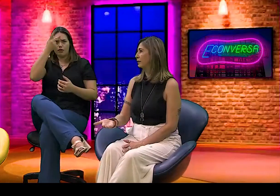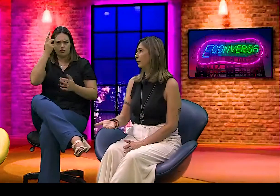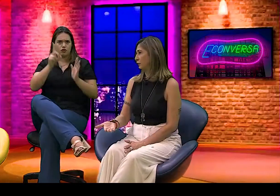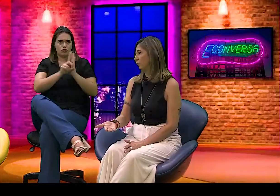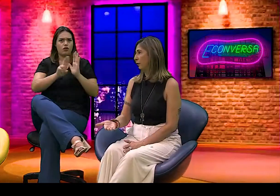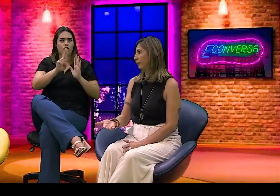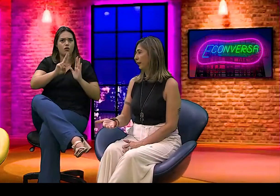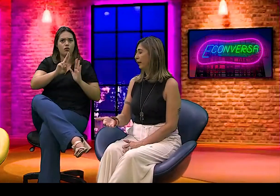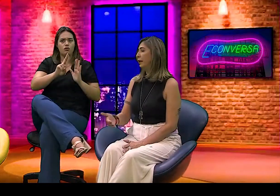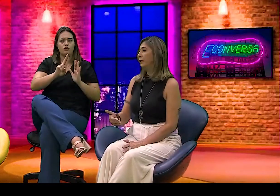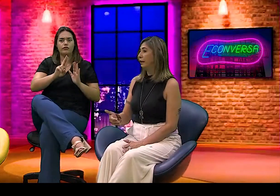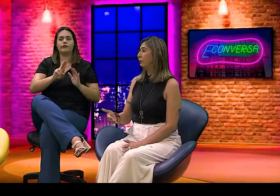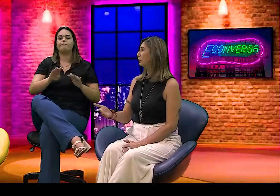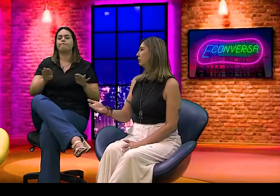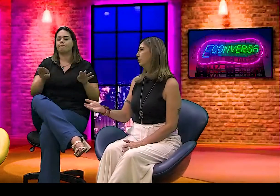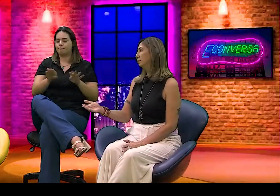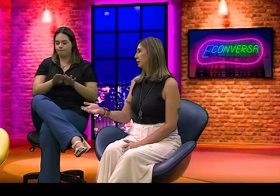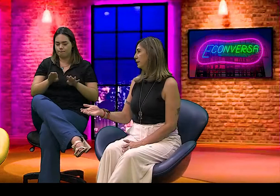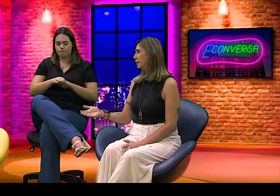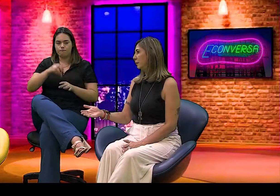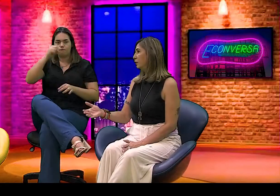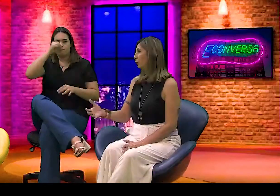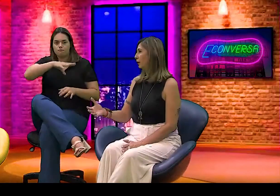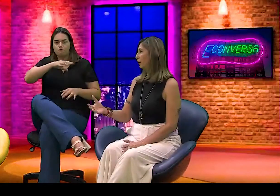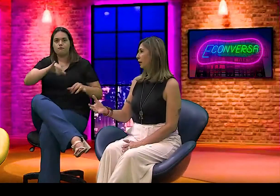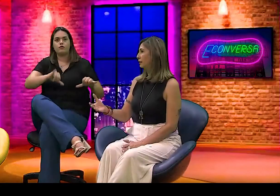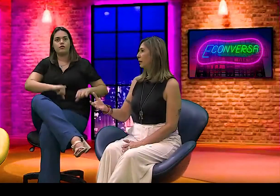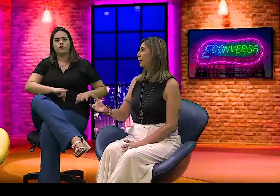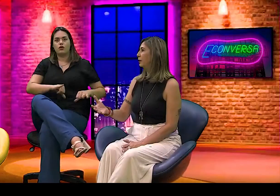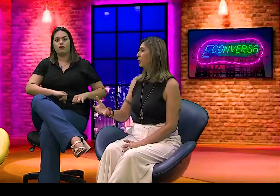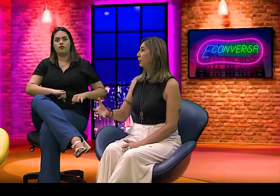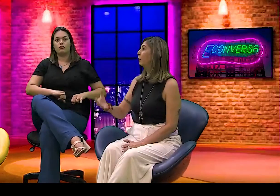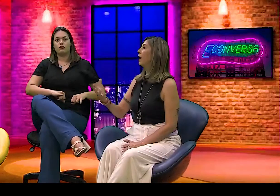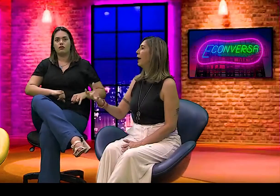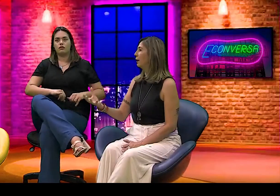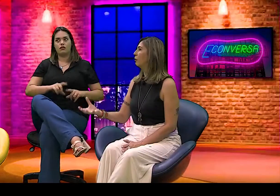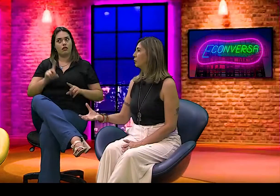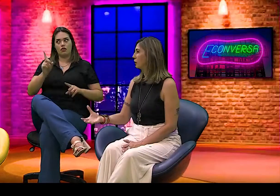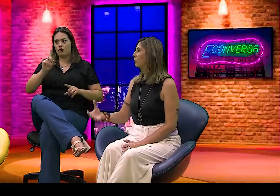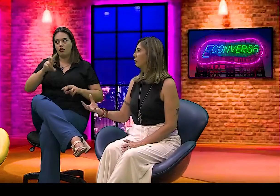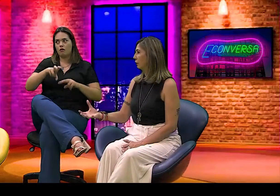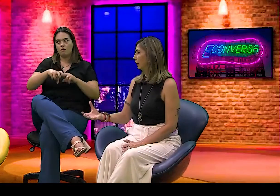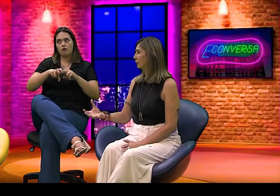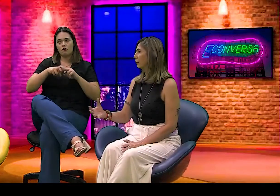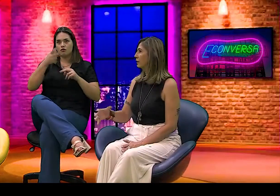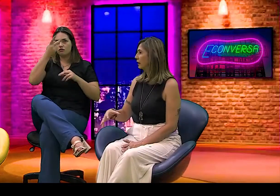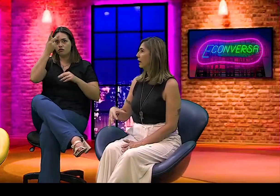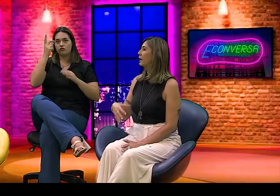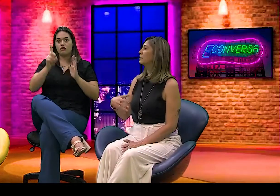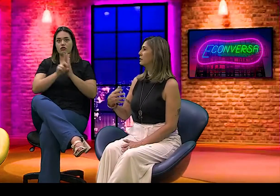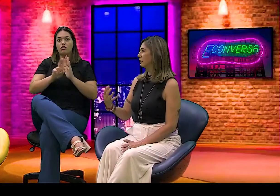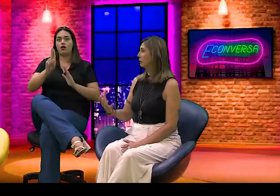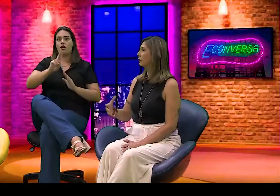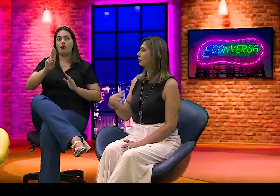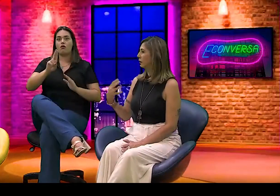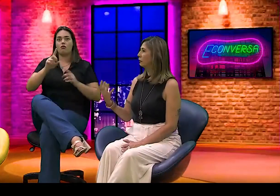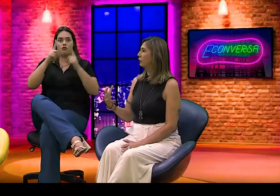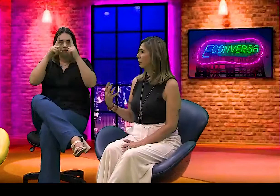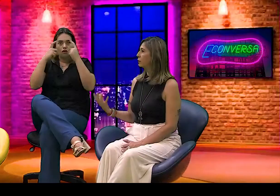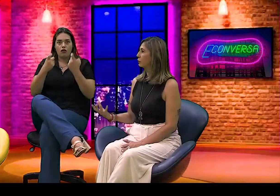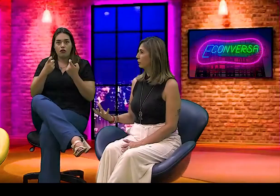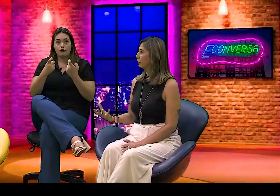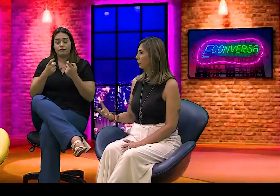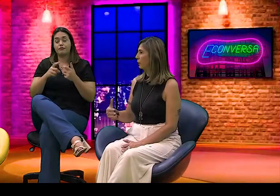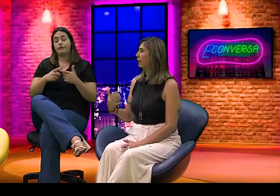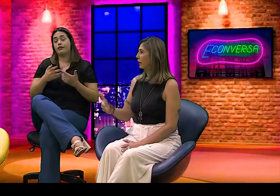parte desta pessoa, não necessariamente porque esse dependente químico é um abusador, um violento, mas às vezes a droga, né,